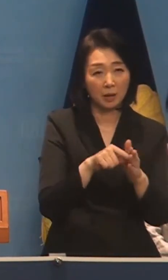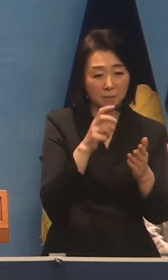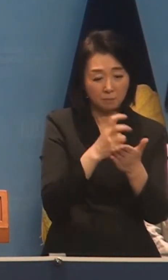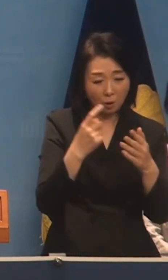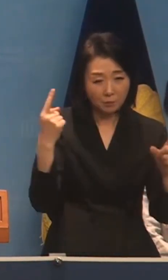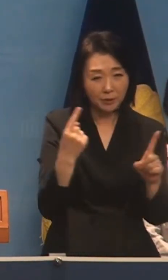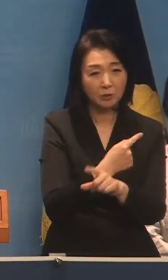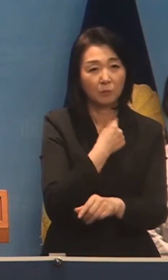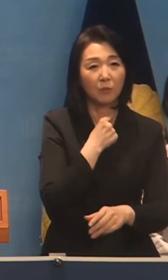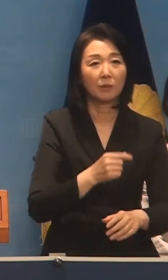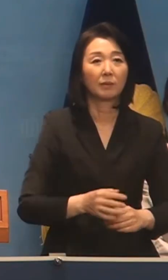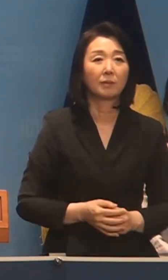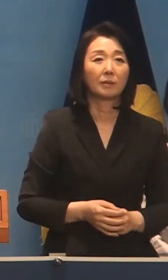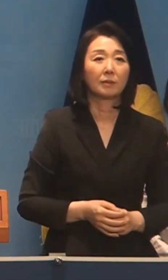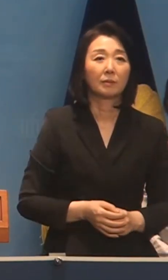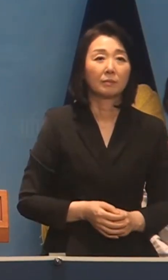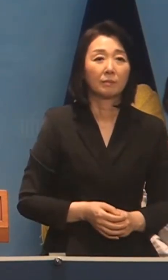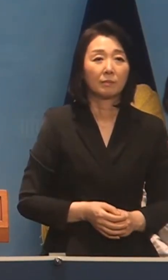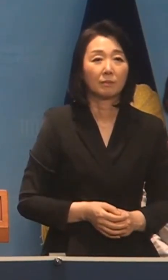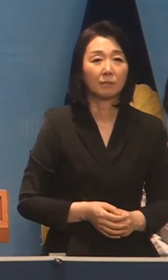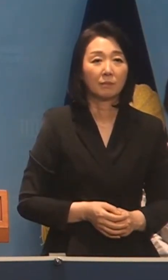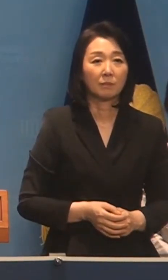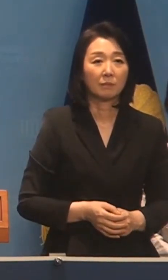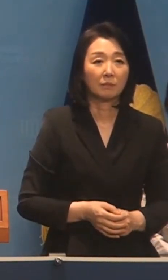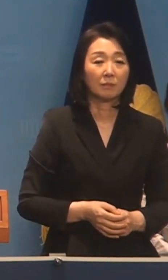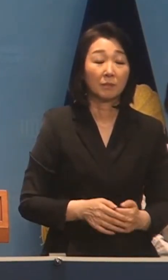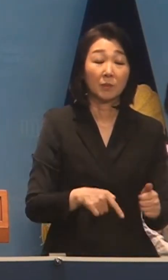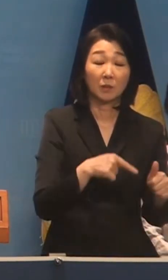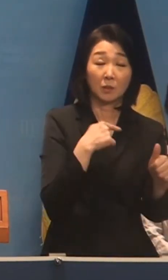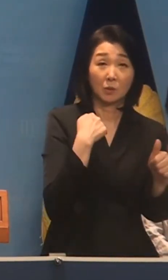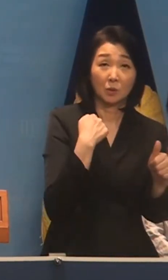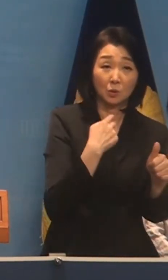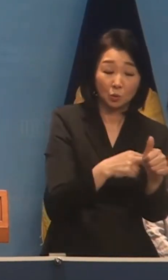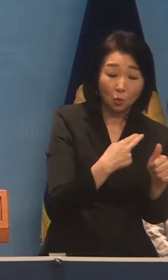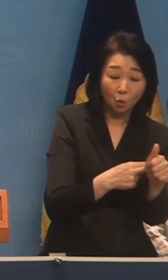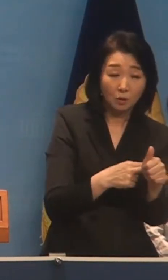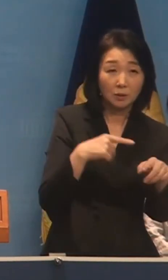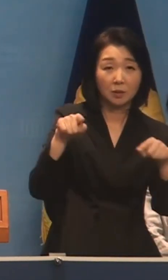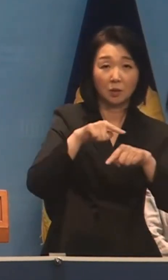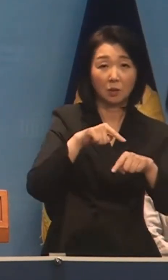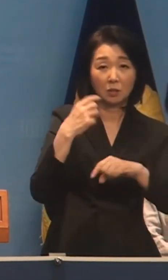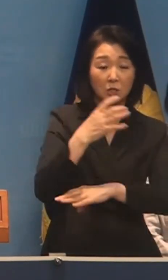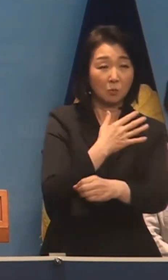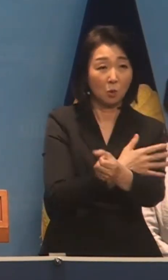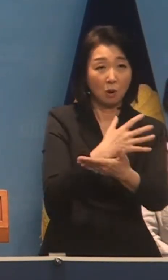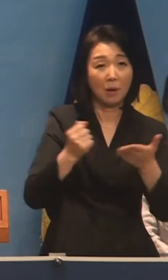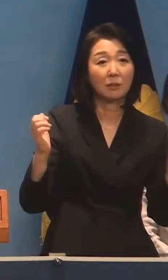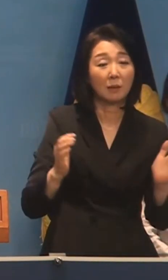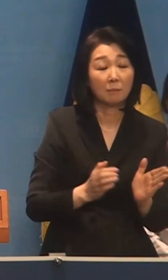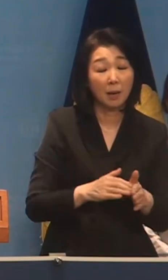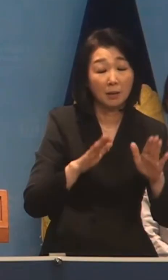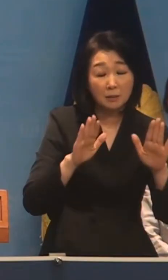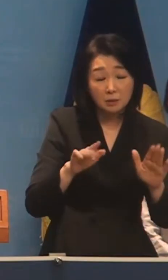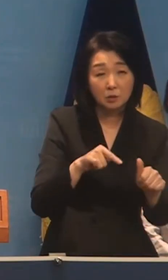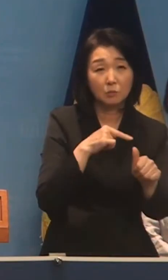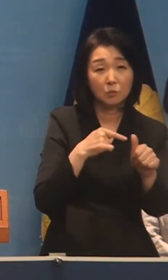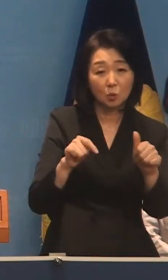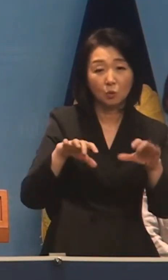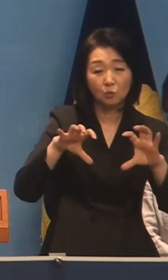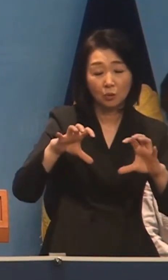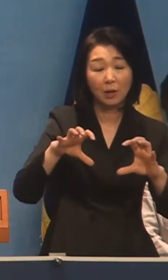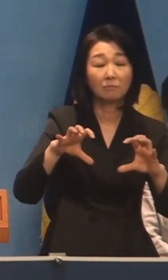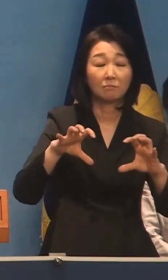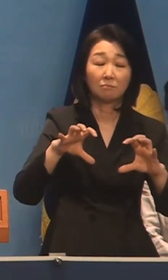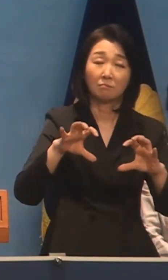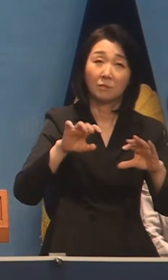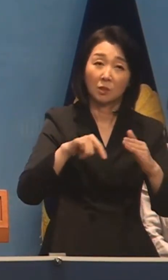개선을 하고자 합니다. 교원이 정치기본권이 박탈된 현실 속에서 그동안 국가교육정책의 수립